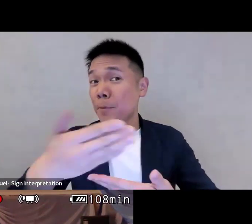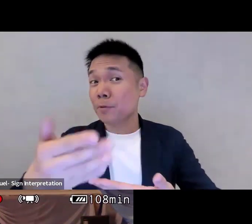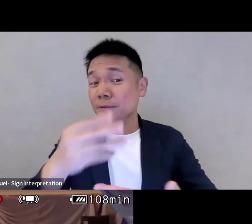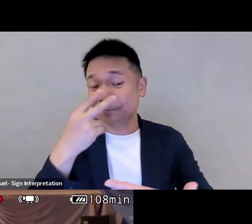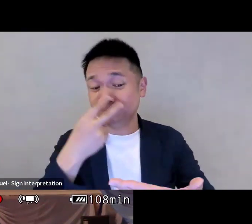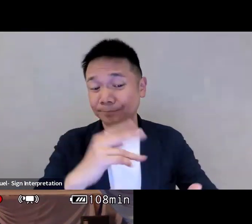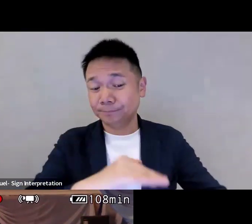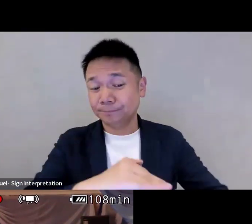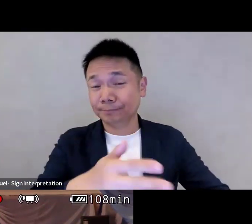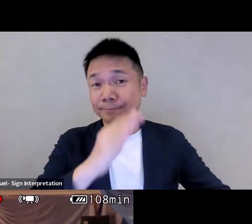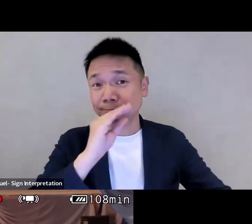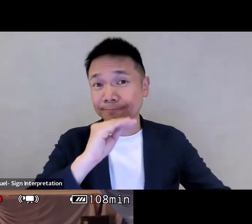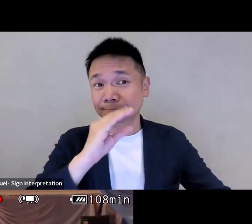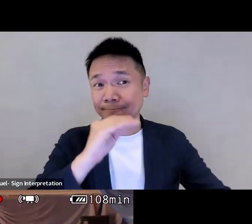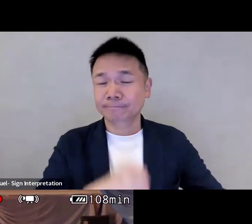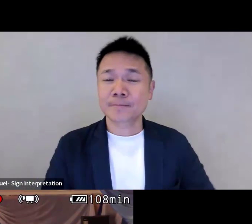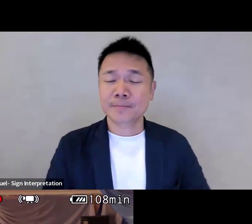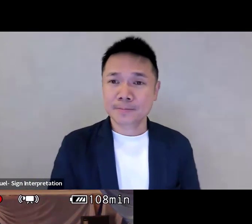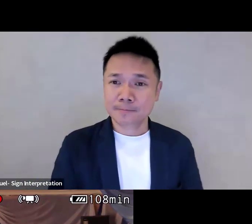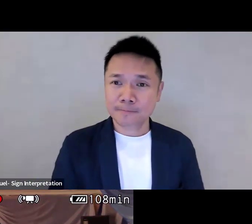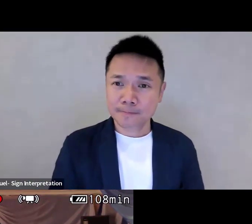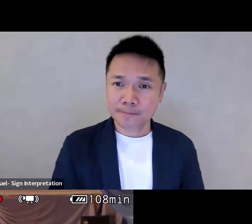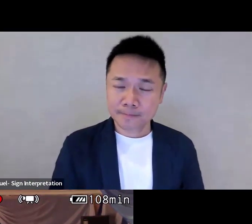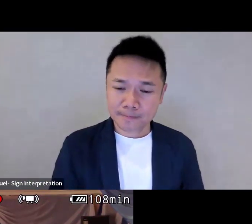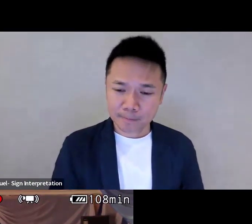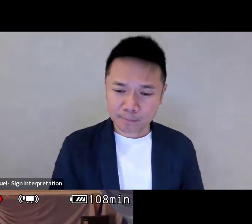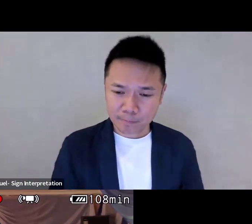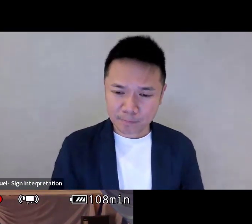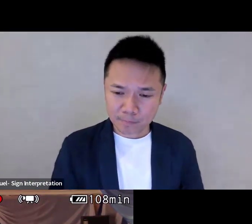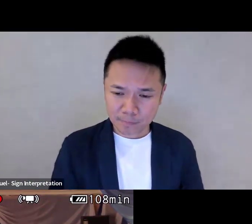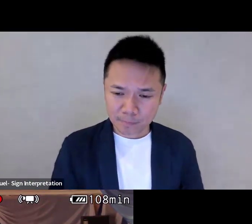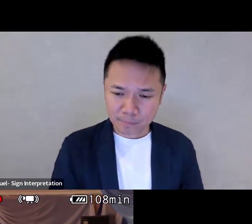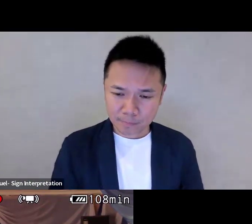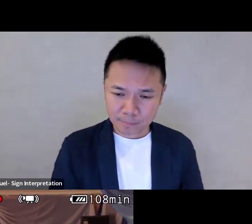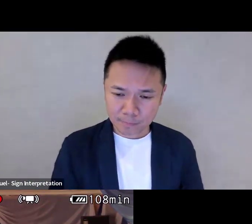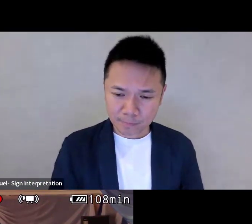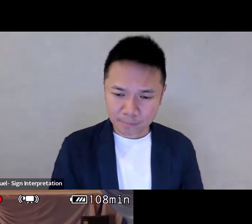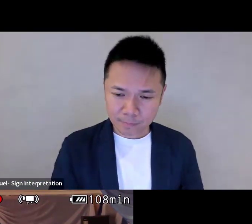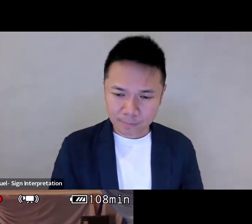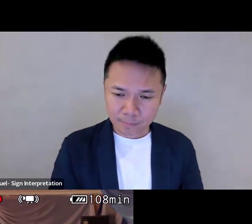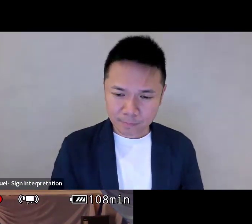你可以用电，你可以用电脑来发言吗？